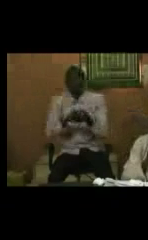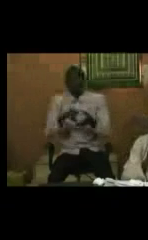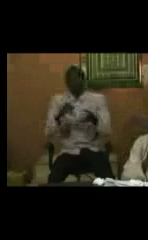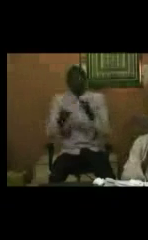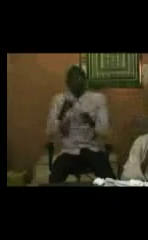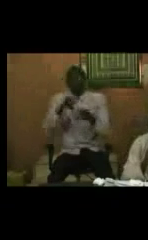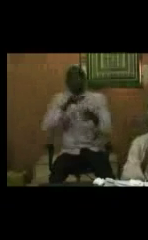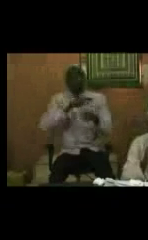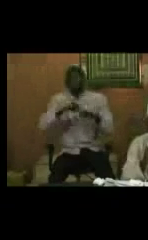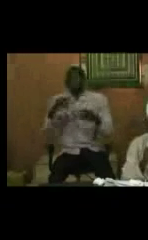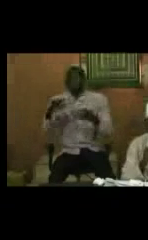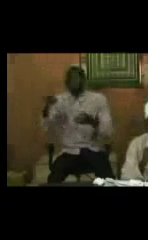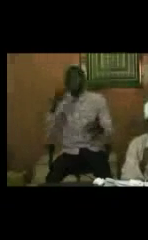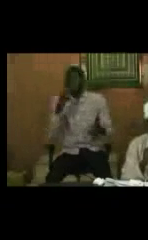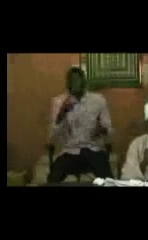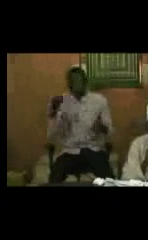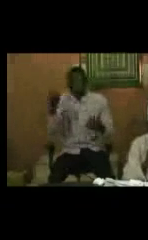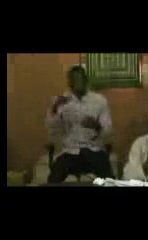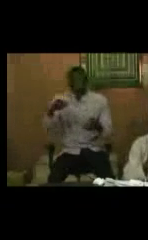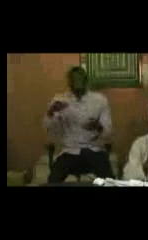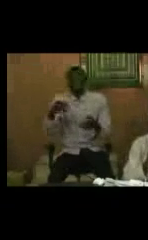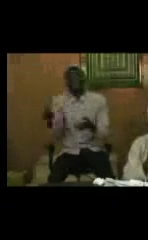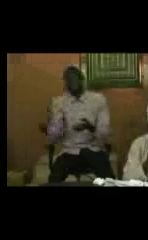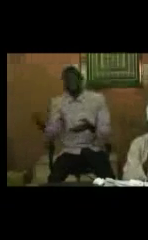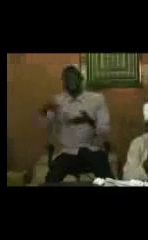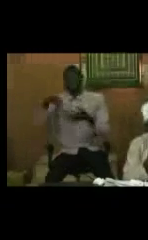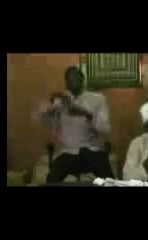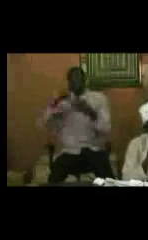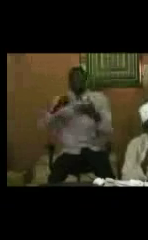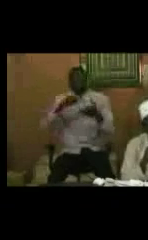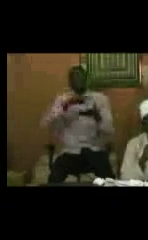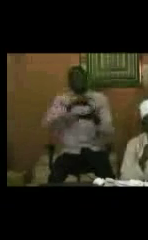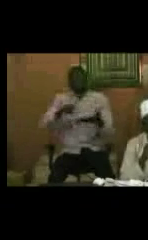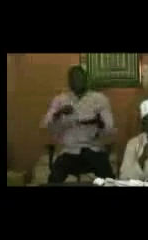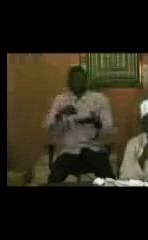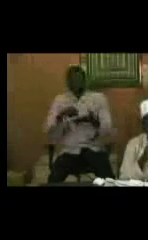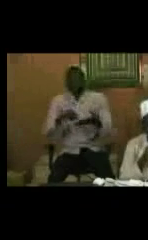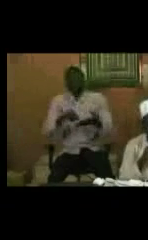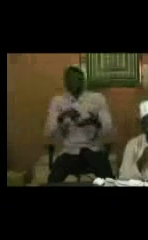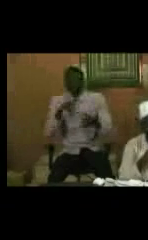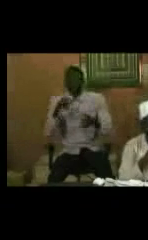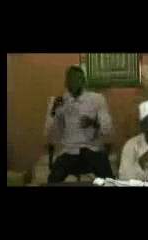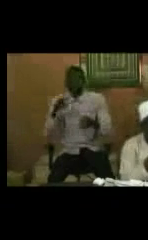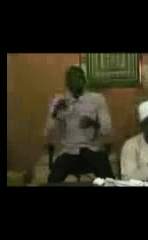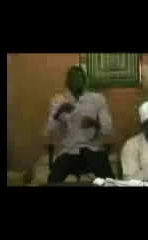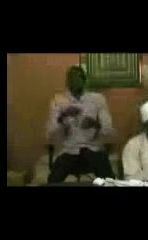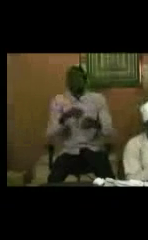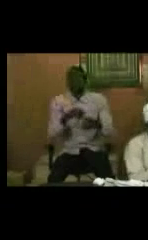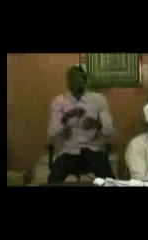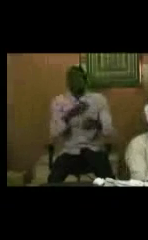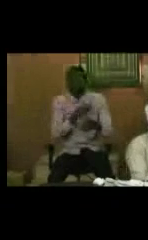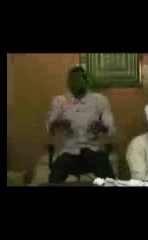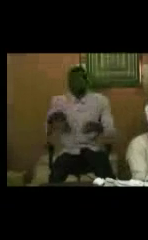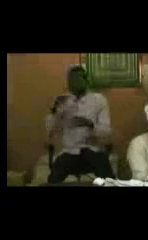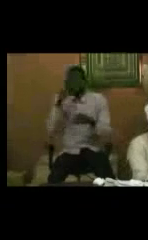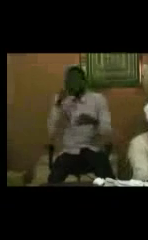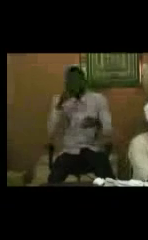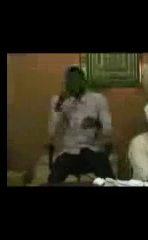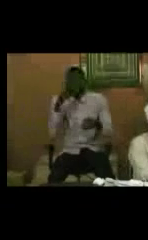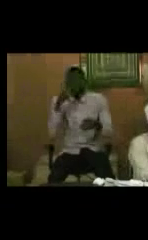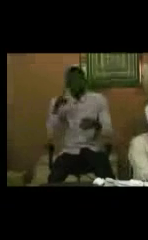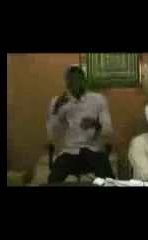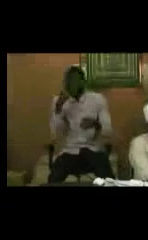e tun gbo eleyi qurani so pe aba mu bi bi bi hadith se